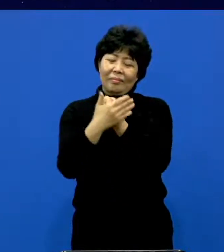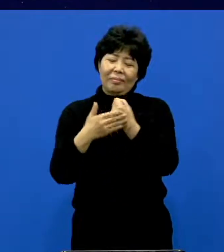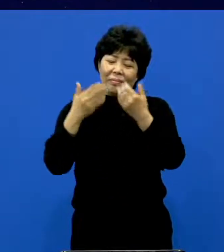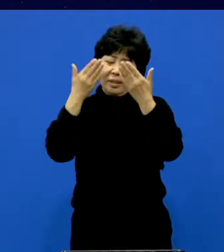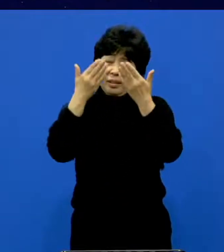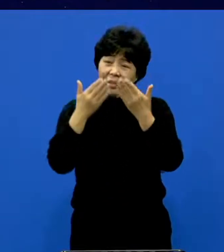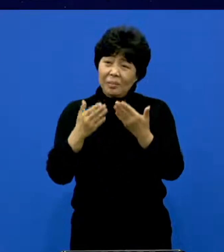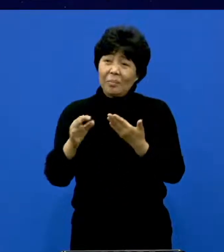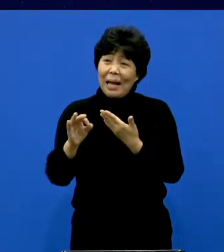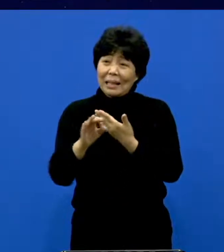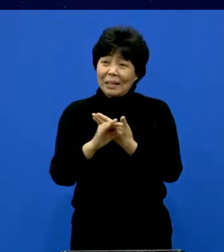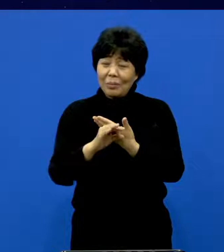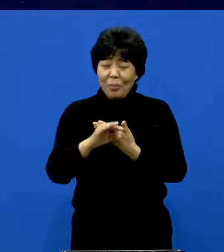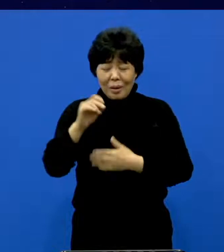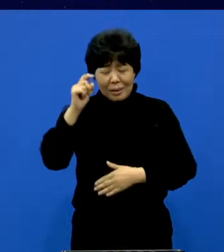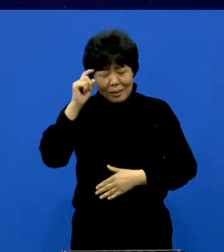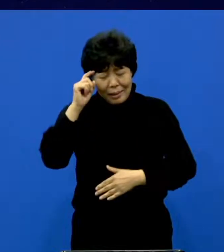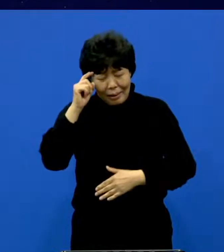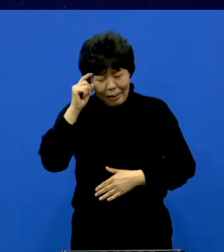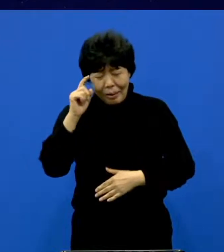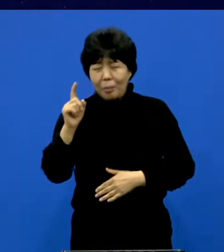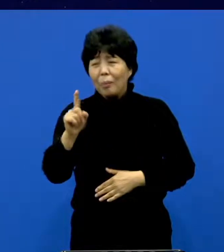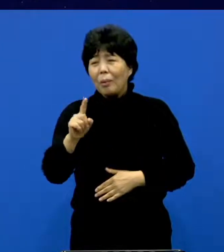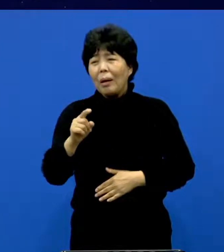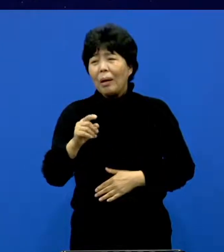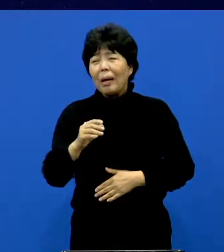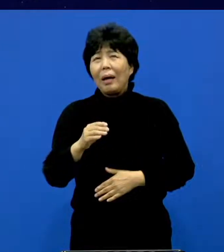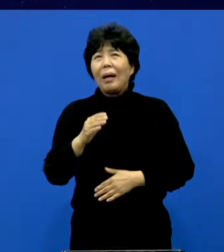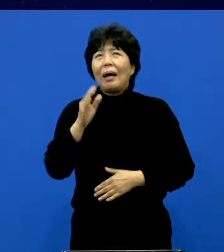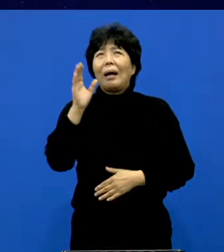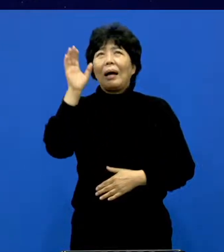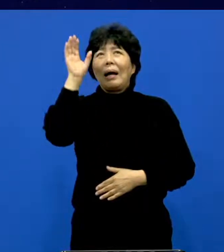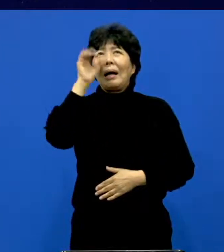받을수록 무슨 생각이 드느냐면 나는 소망이 없는 사람이라는 거죠.